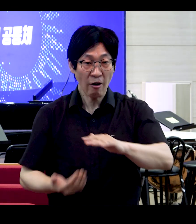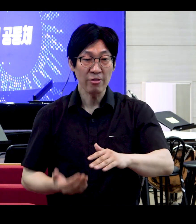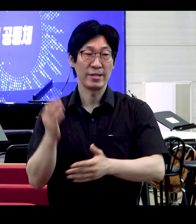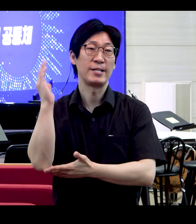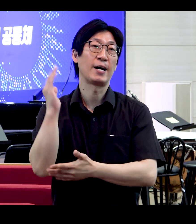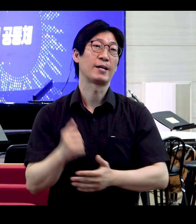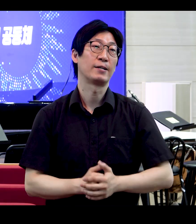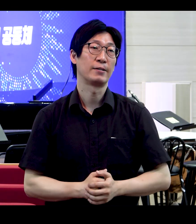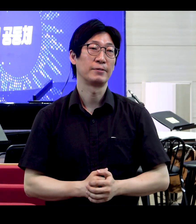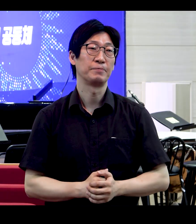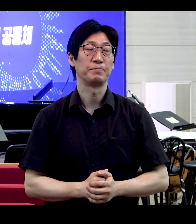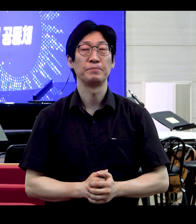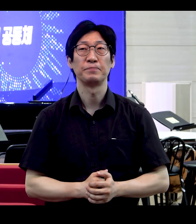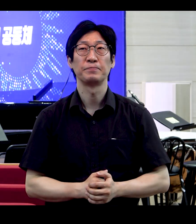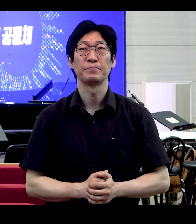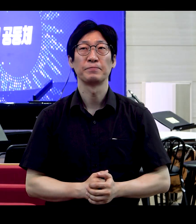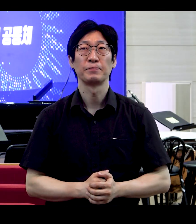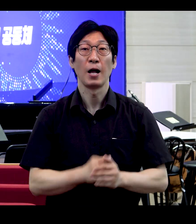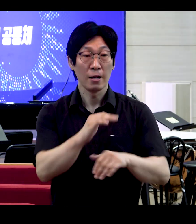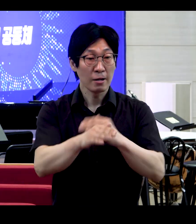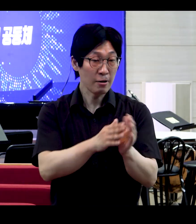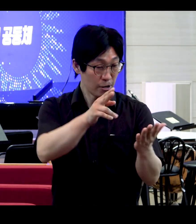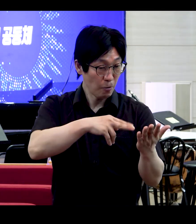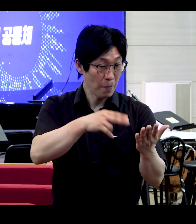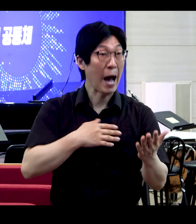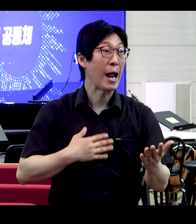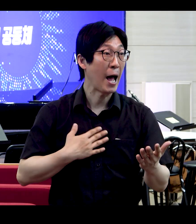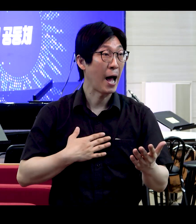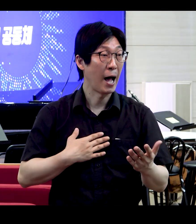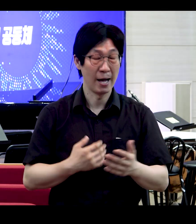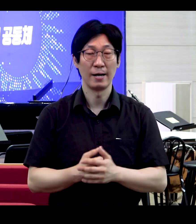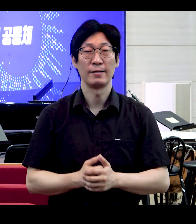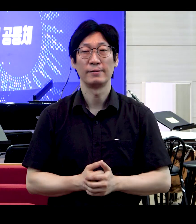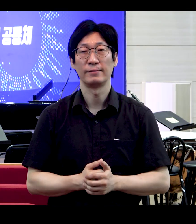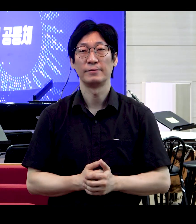있었던 이야기예요. 여러분, 성경을 봐서 분명히 알지만